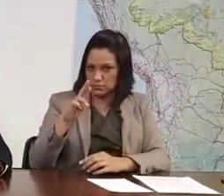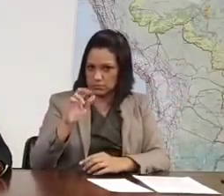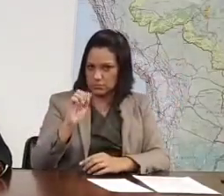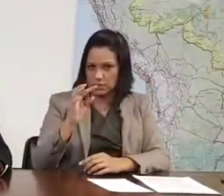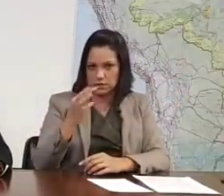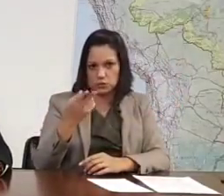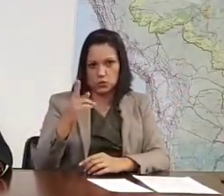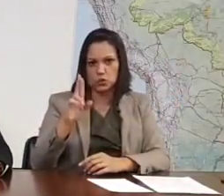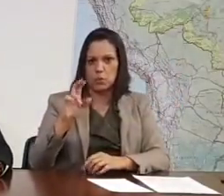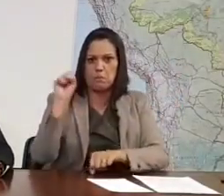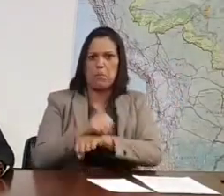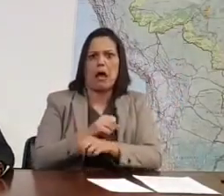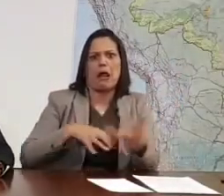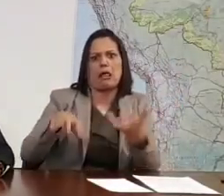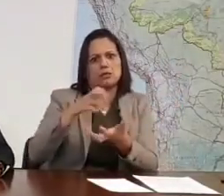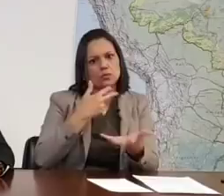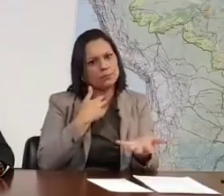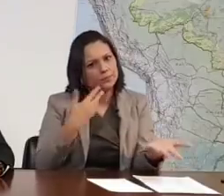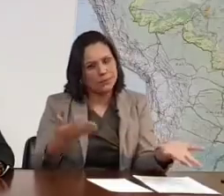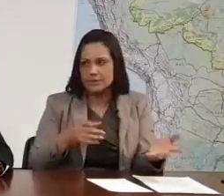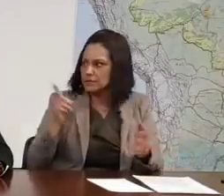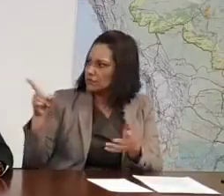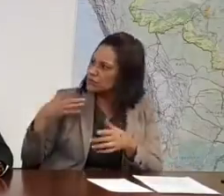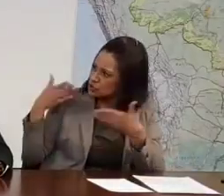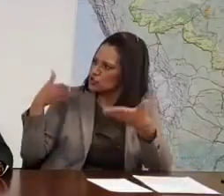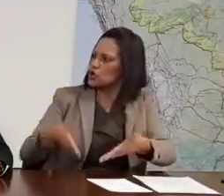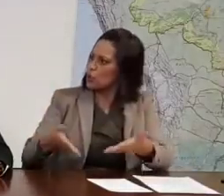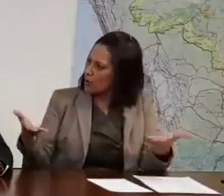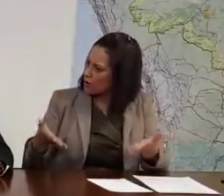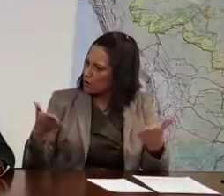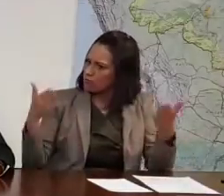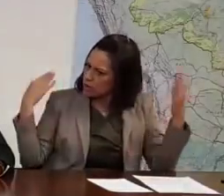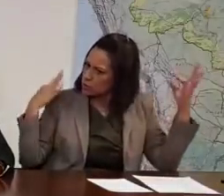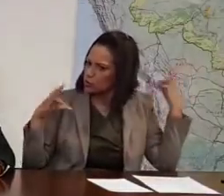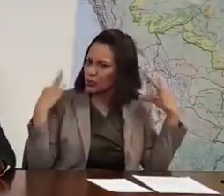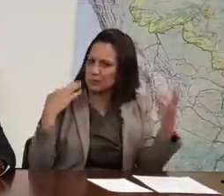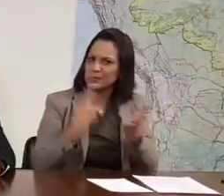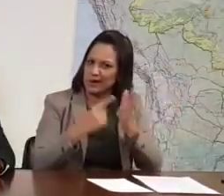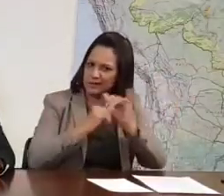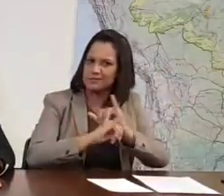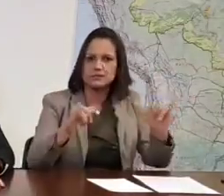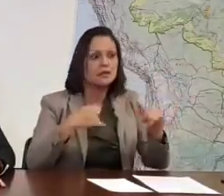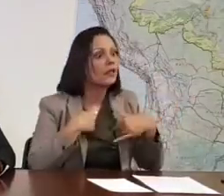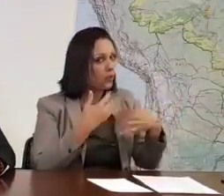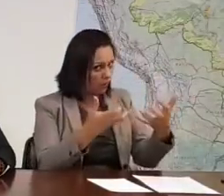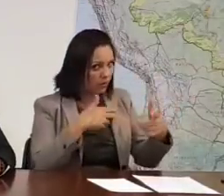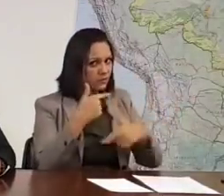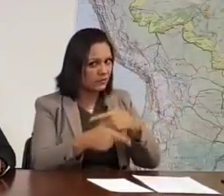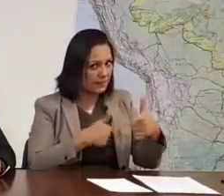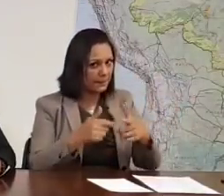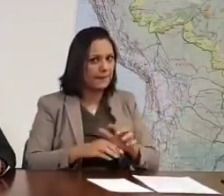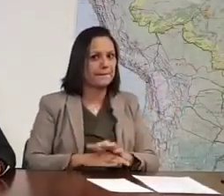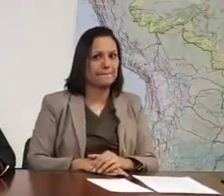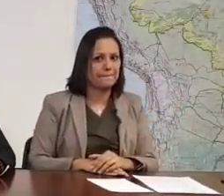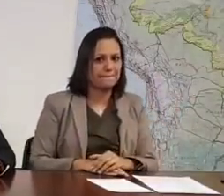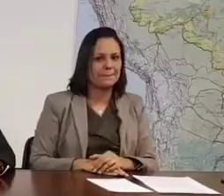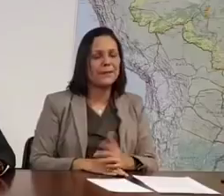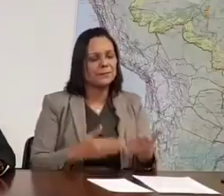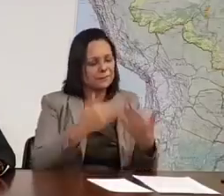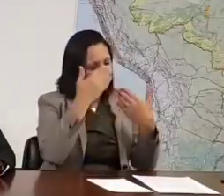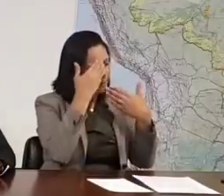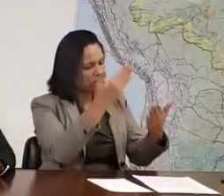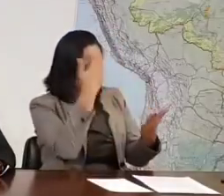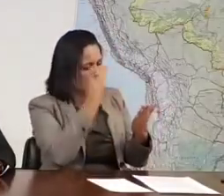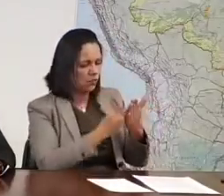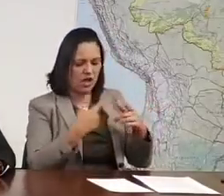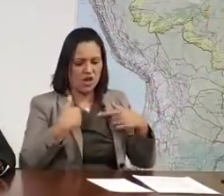chegou lá agora, já vai dormir? É, não pode. Você tem que fazer turismo, né? Eu quero agradecer, presidente, pela confiança e dizer que eu